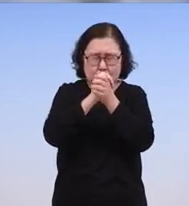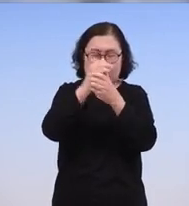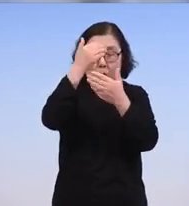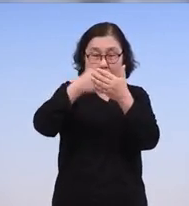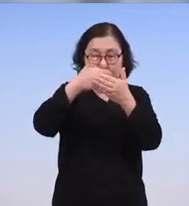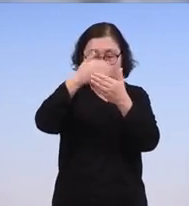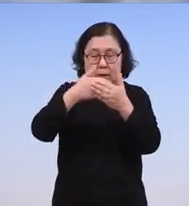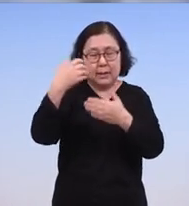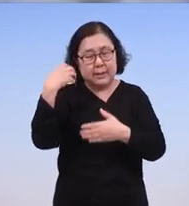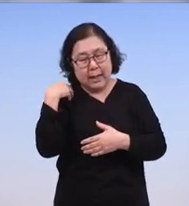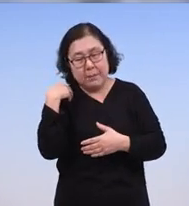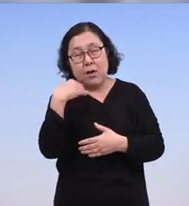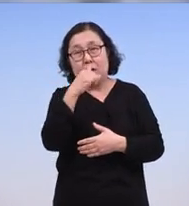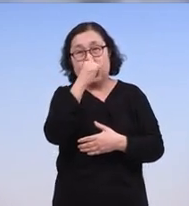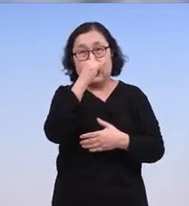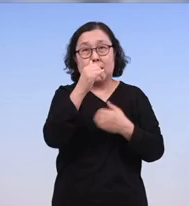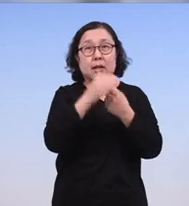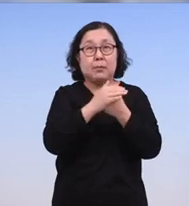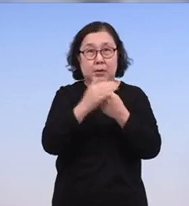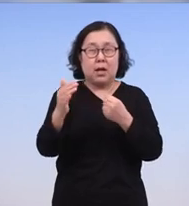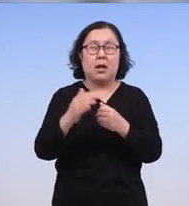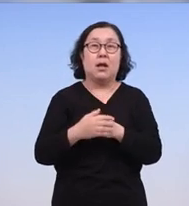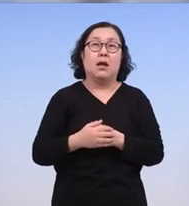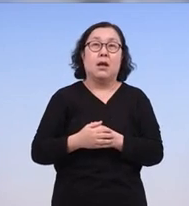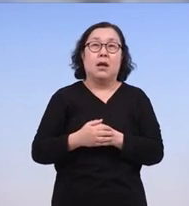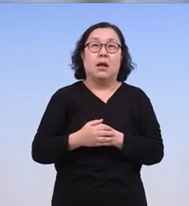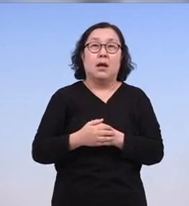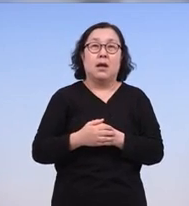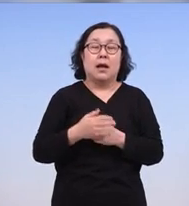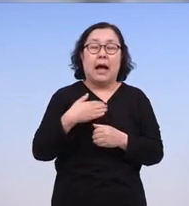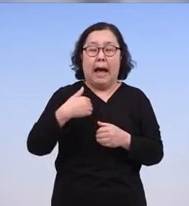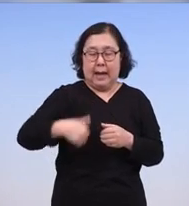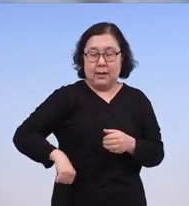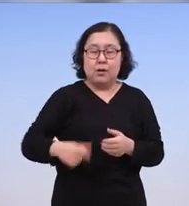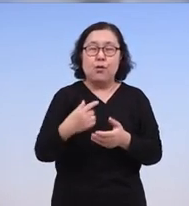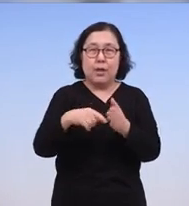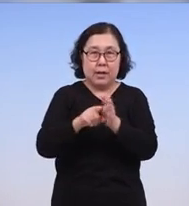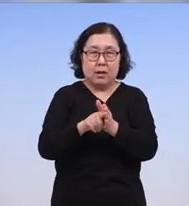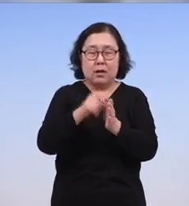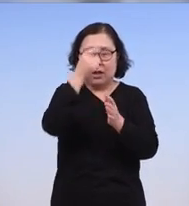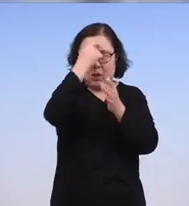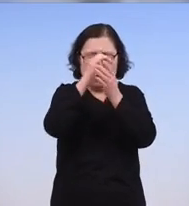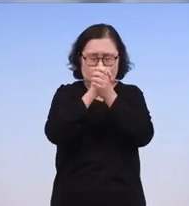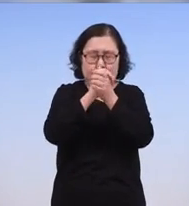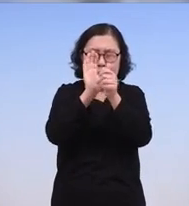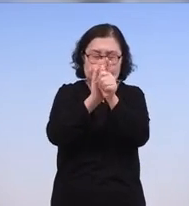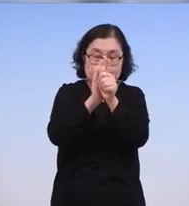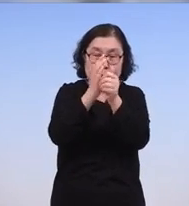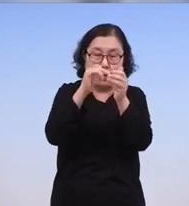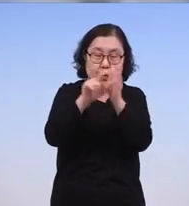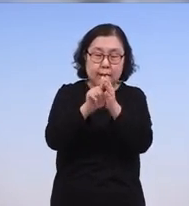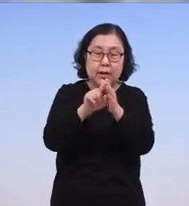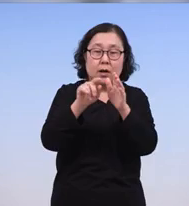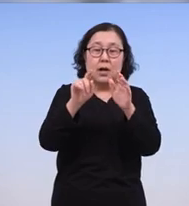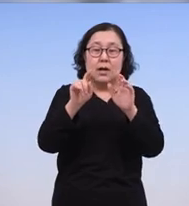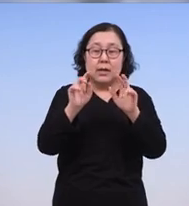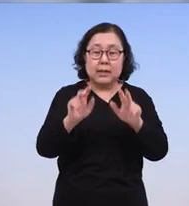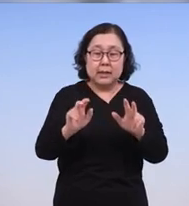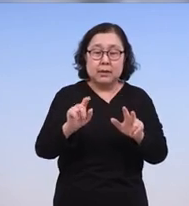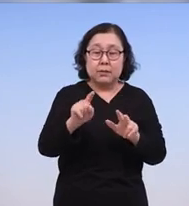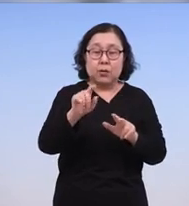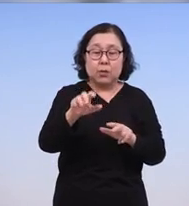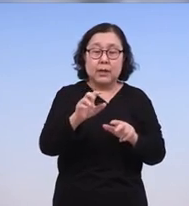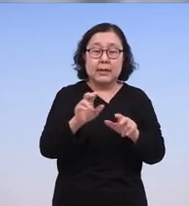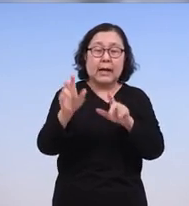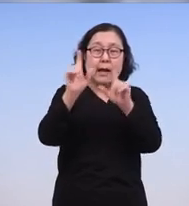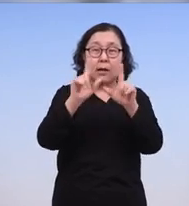남아있기 때문에 그렇게 하나님께서 우리 어머니 너무 불편하신데, 이 땅은 누리고